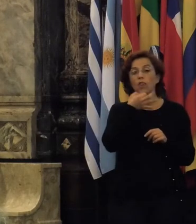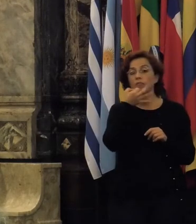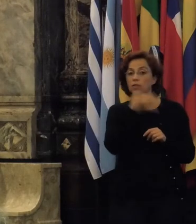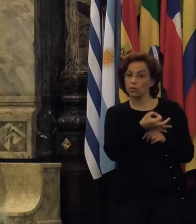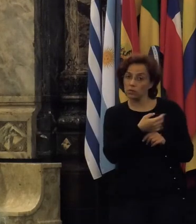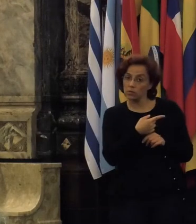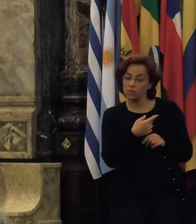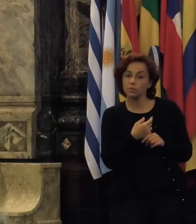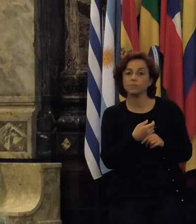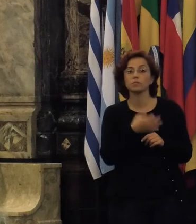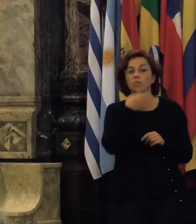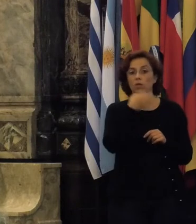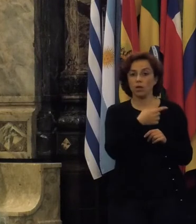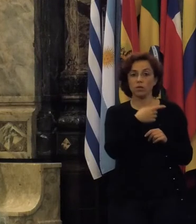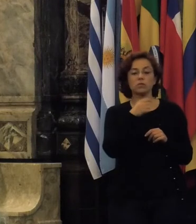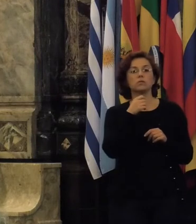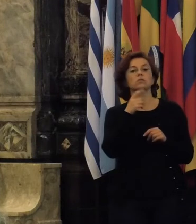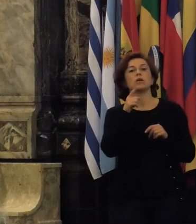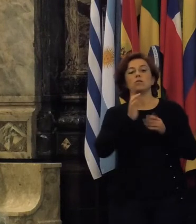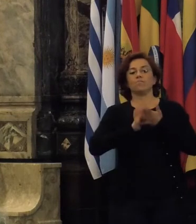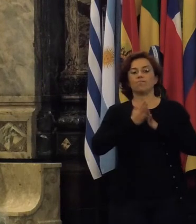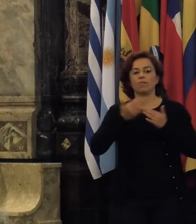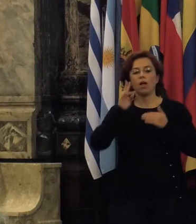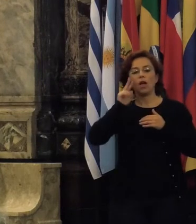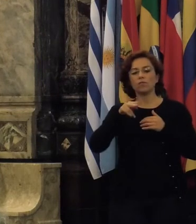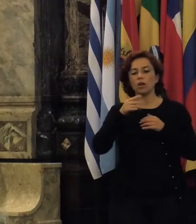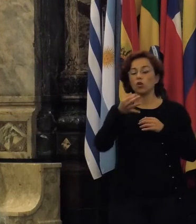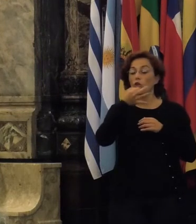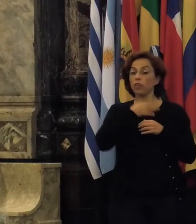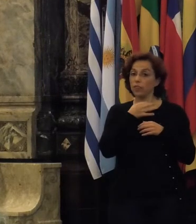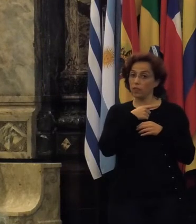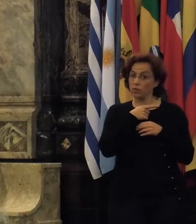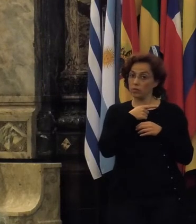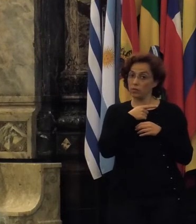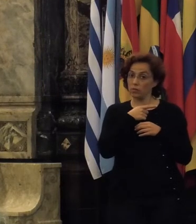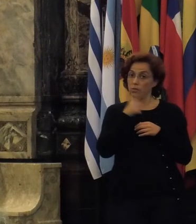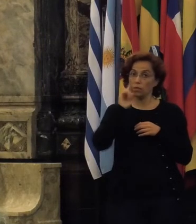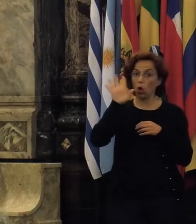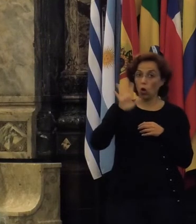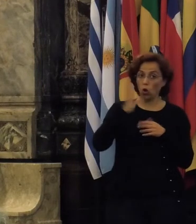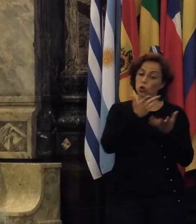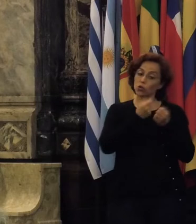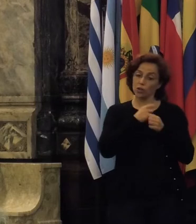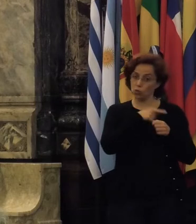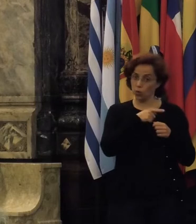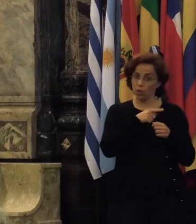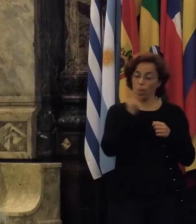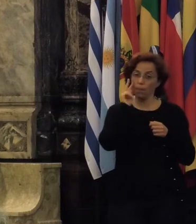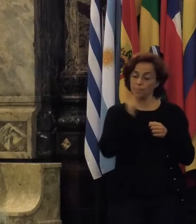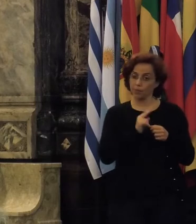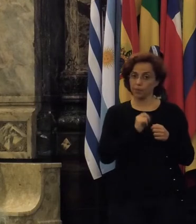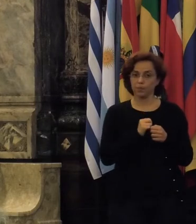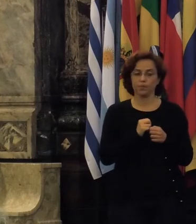pista. Da una pista a la subjetividad. Y nos tiene una línea muy importante a los psicólogos. Fíjense.